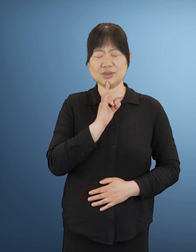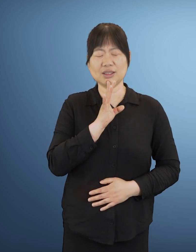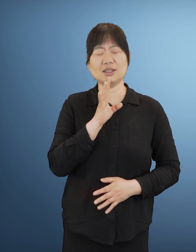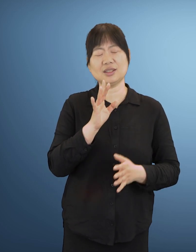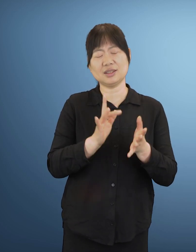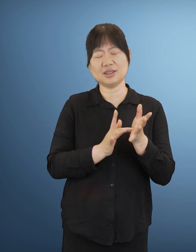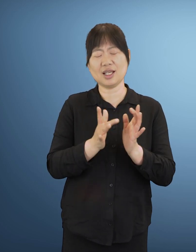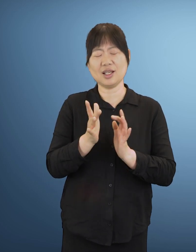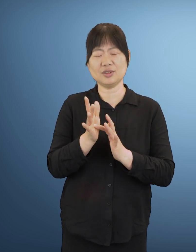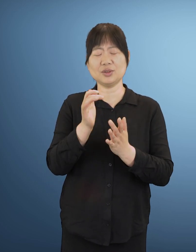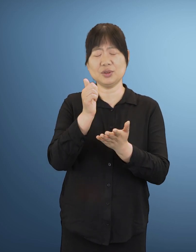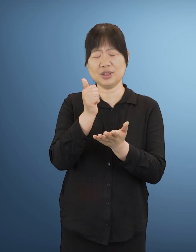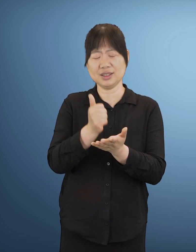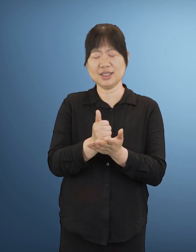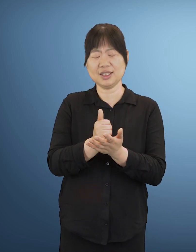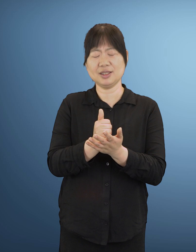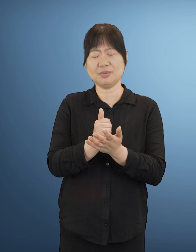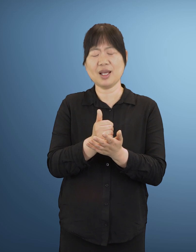오직